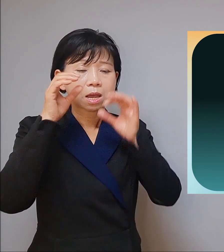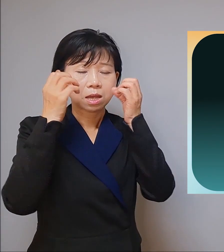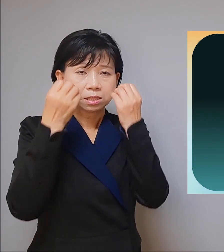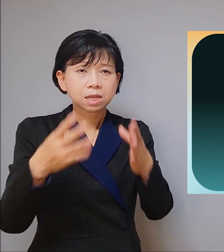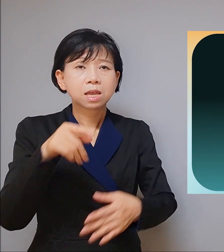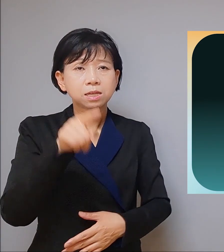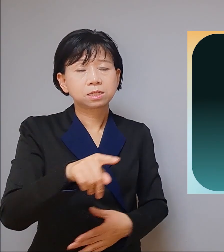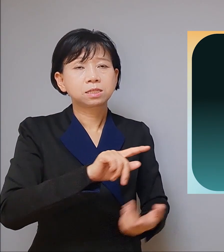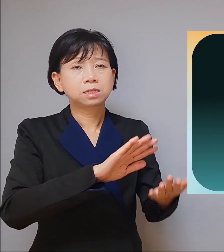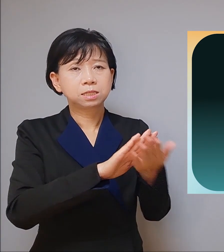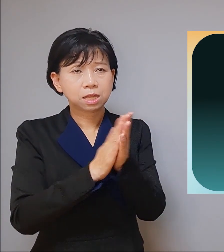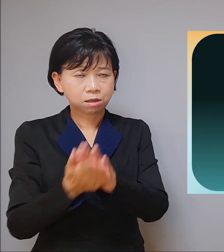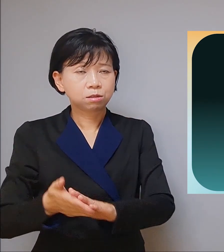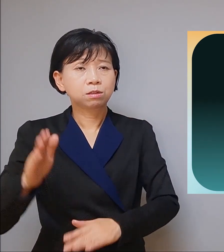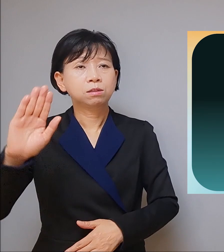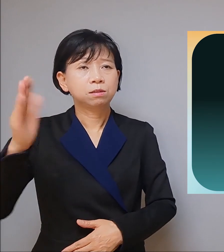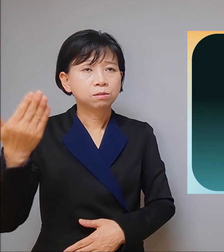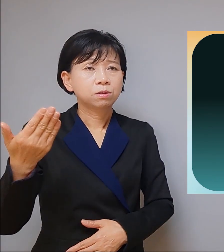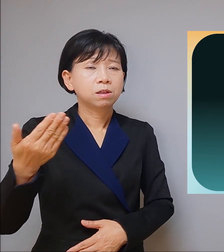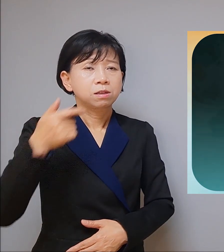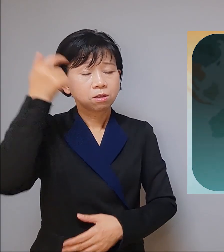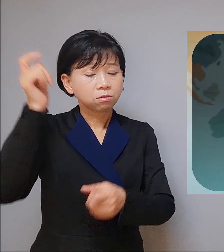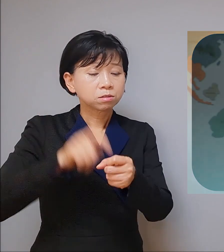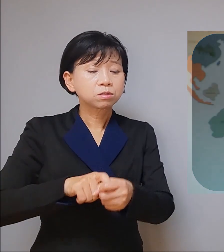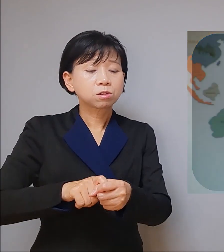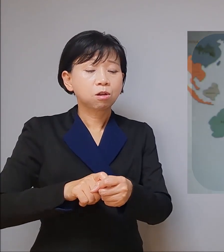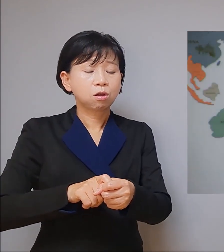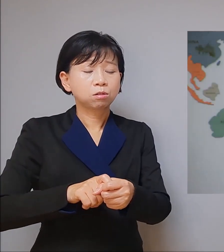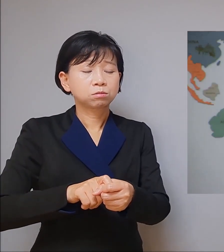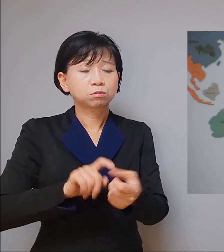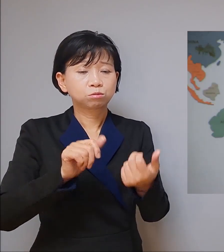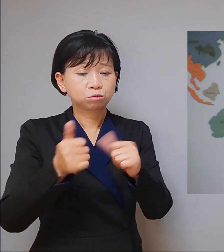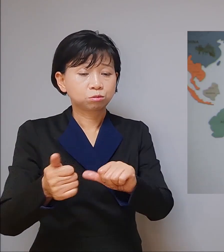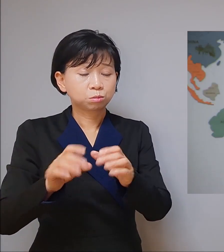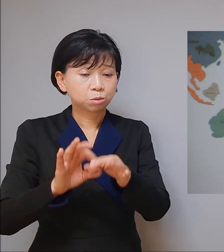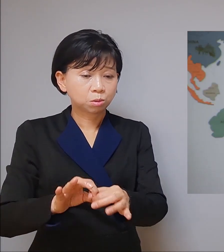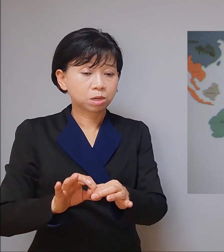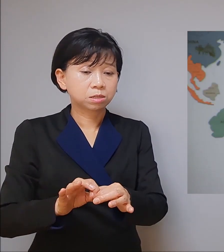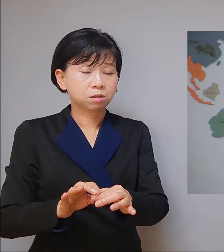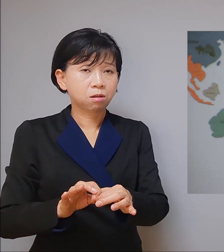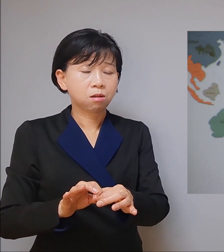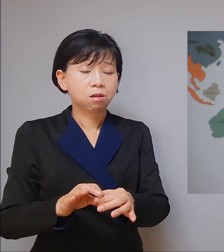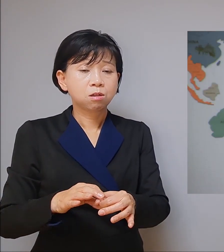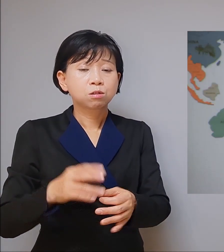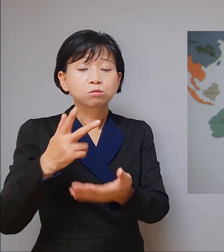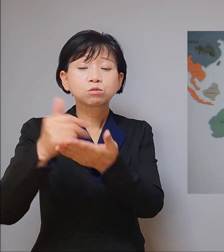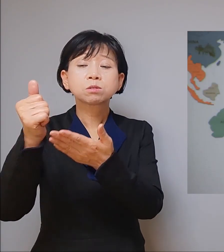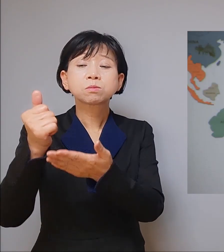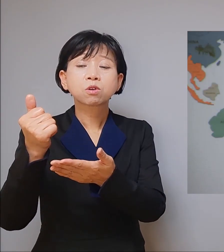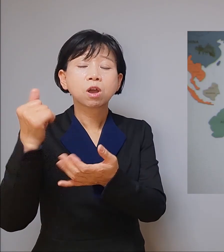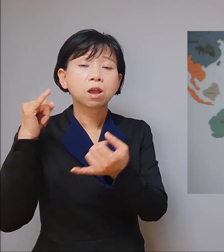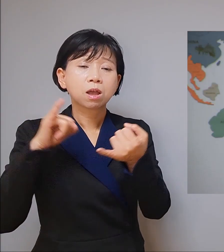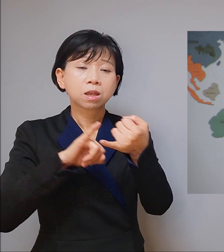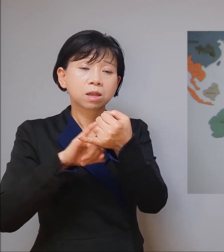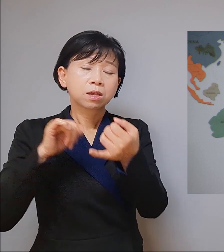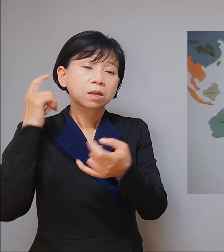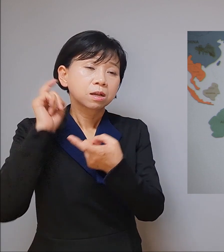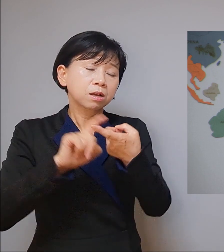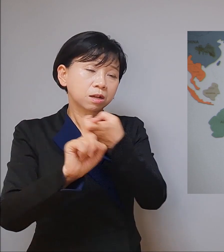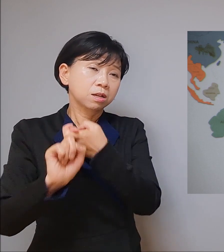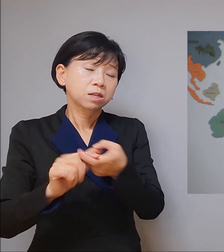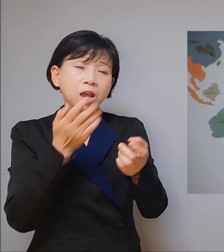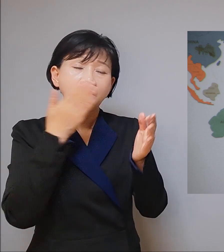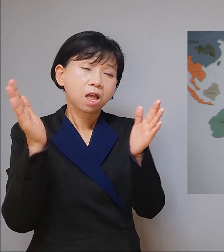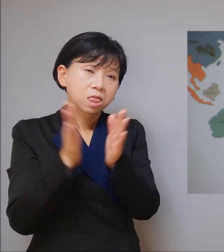되었도다. 아멘. 영적인 죽음으로 주님과 연합한 우리는요, 새로운 사람이 된 거예요. 옛사람과 관련된 것들은